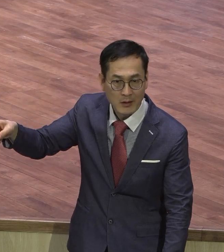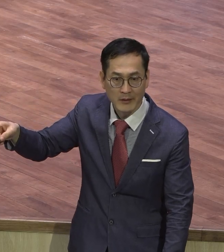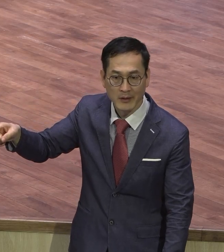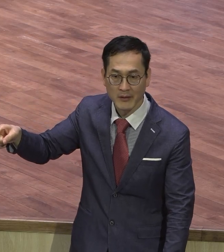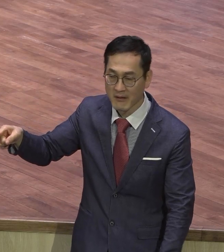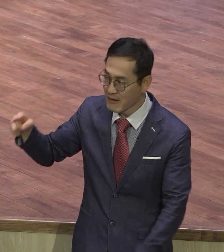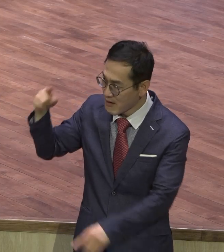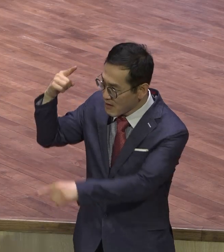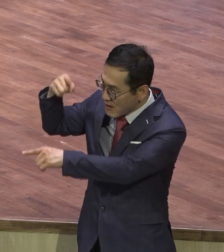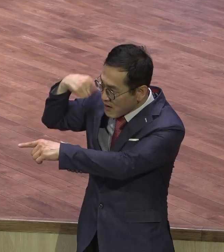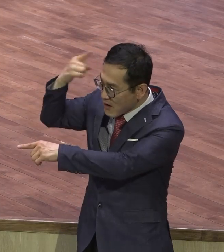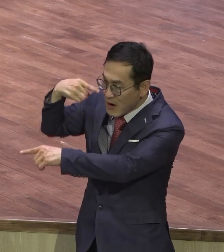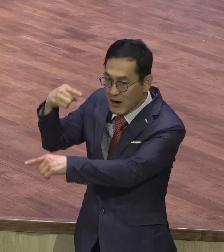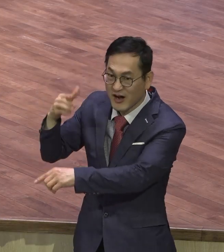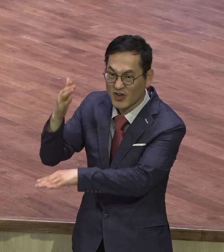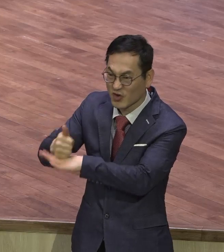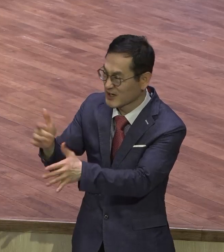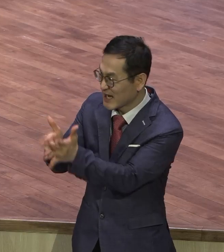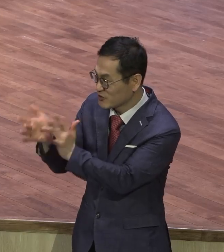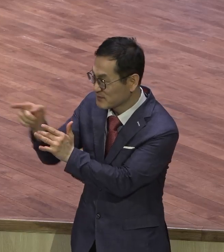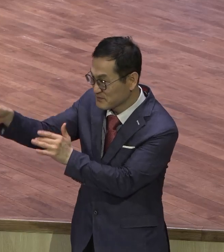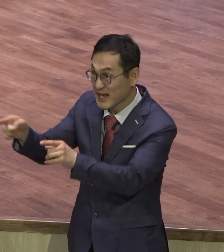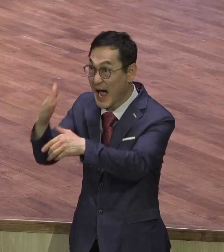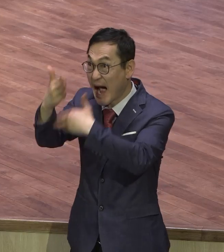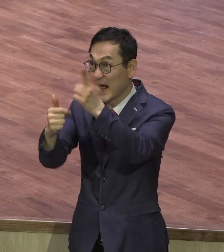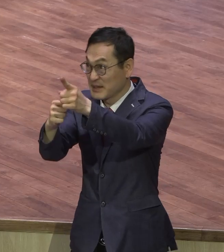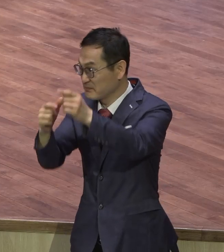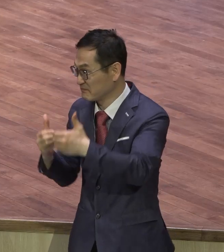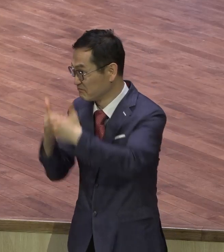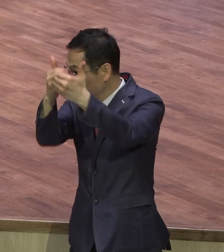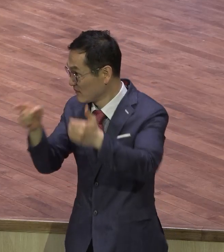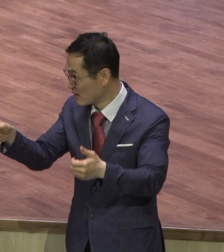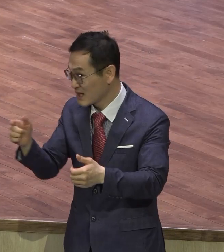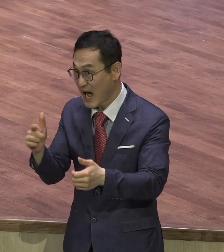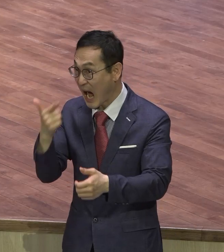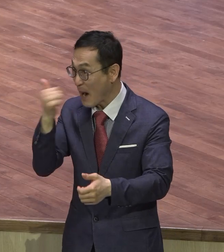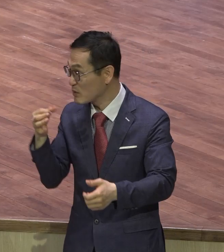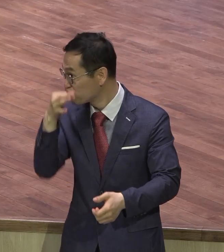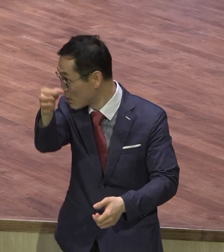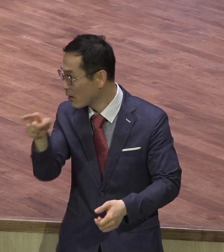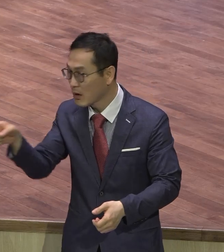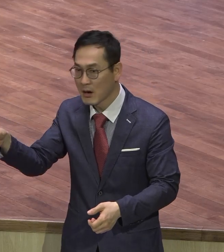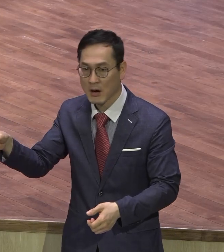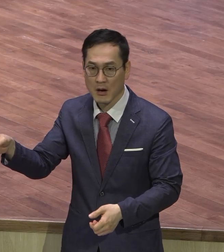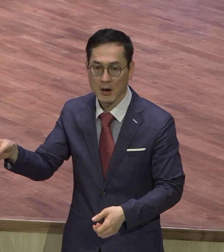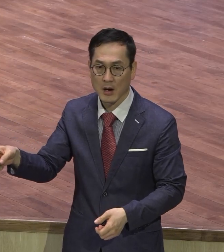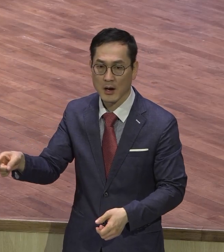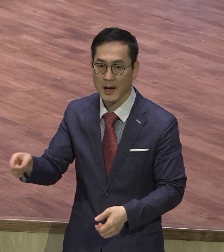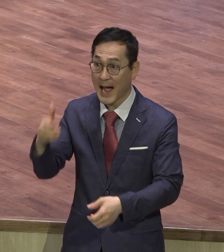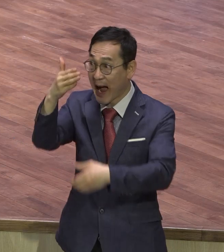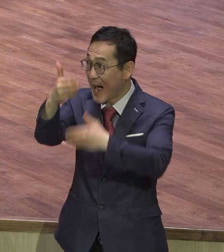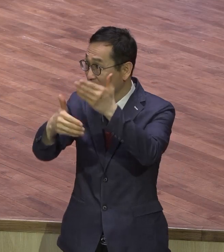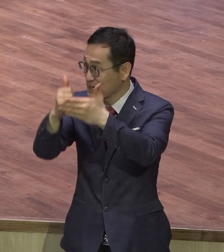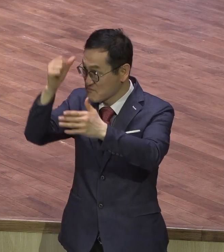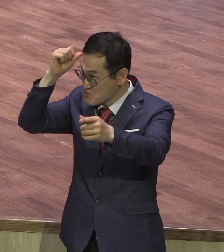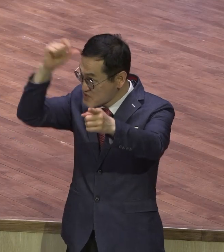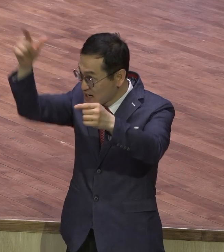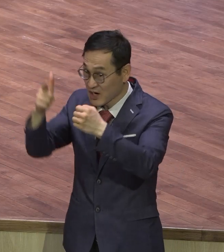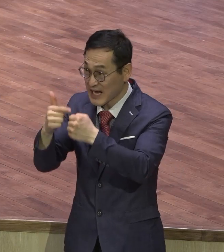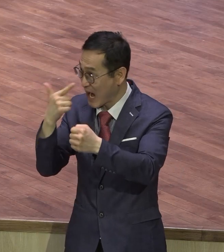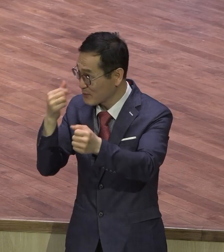아버지라고 신성 모독죄로 예수님의 사형은요 제목이 신성 모독죄예요. 어떻게